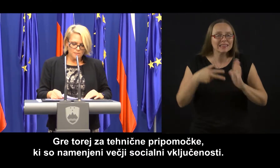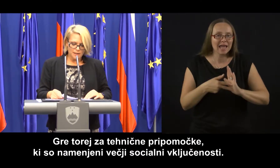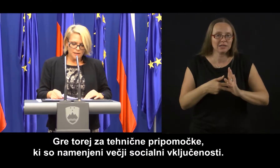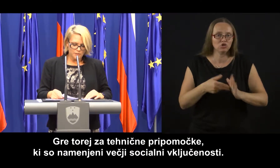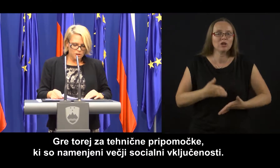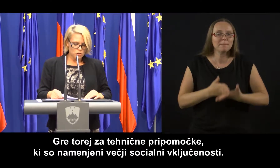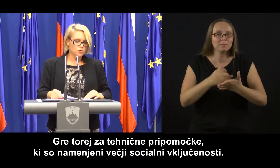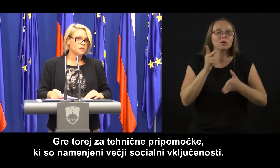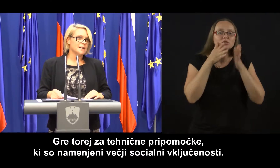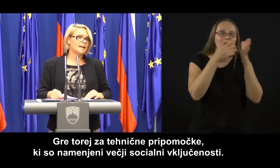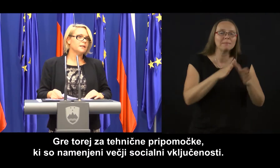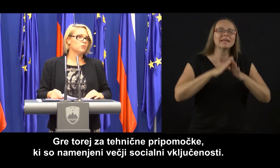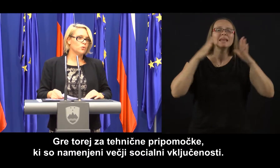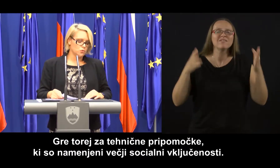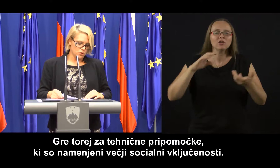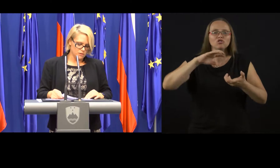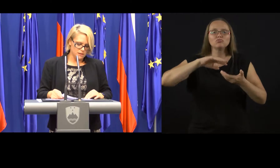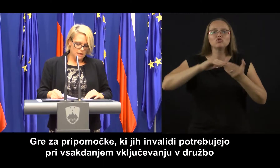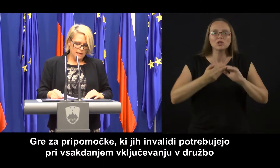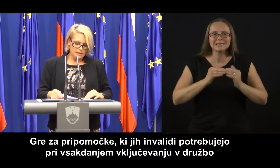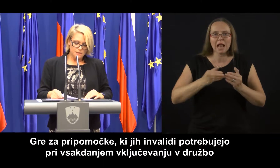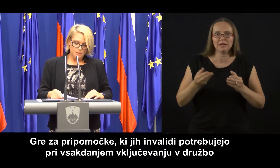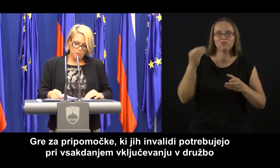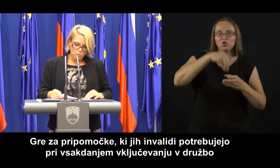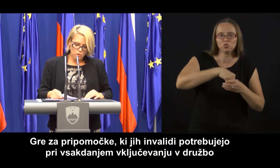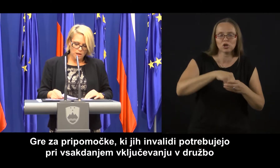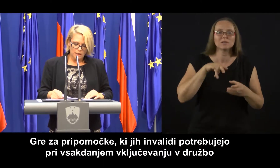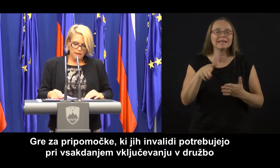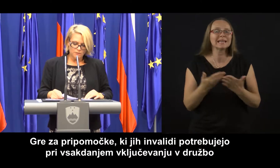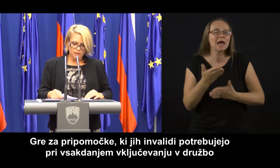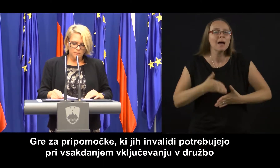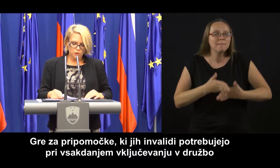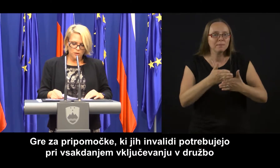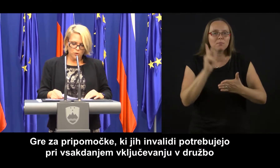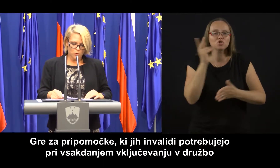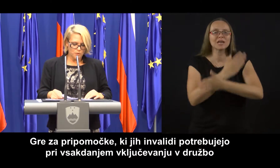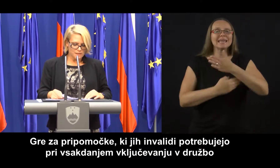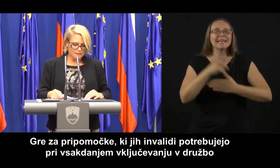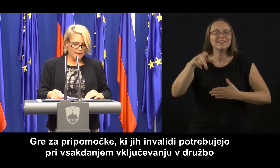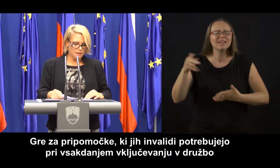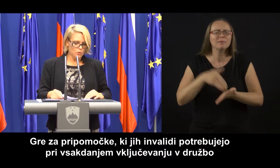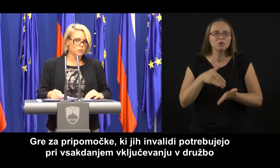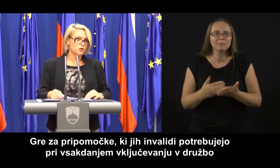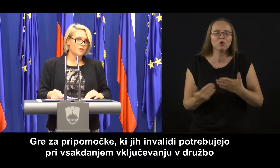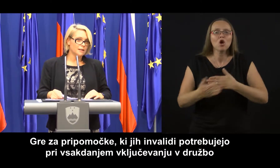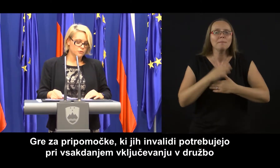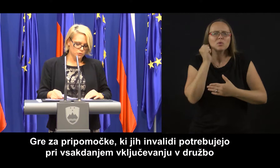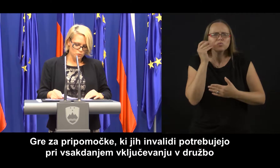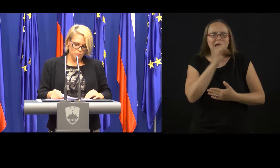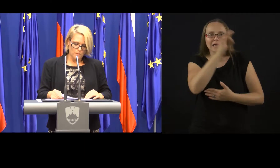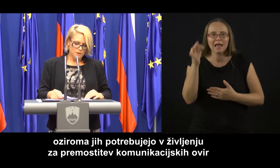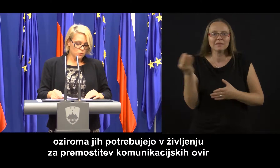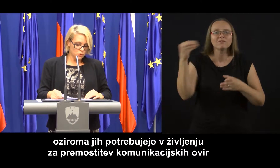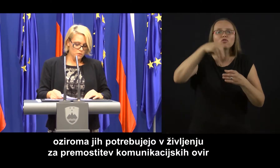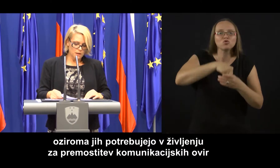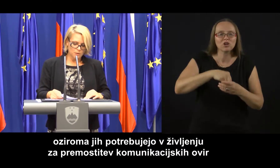so namenjeni večji socialni vključenosti. Gre za pripomočke, ki jih invalidi potrebujejo pri vsakdanjem vključevanju v